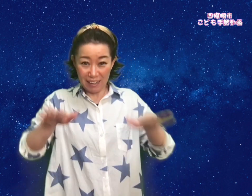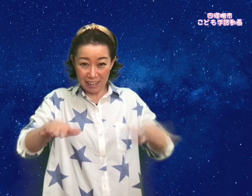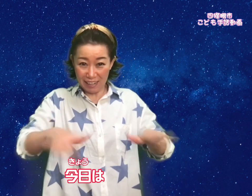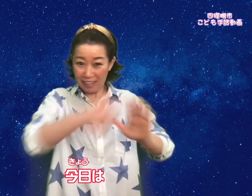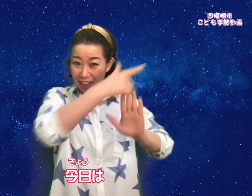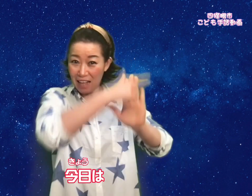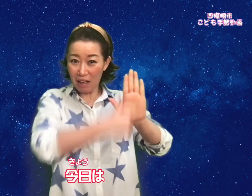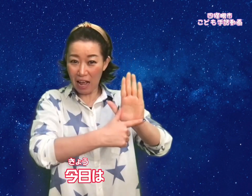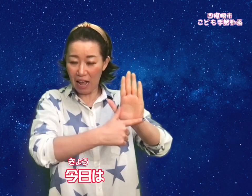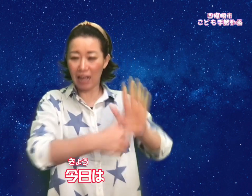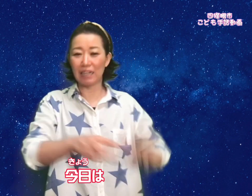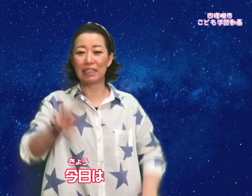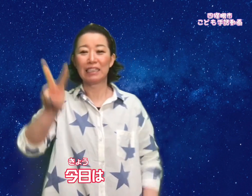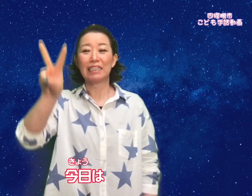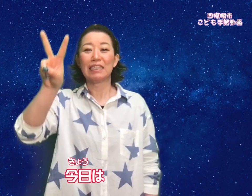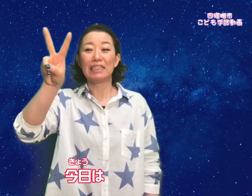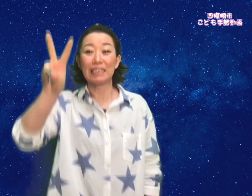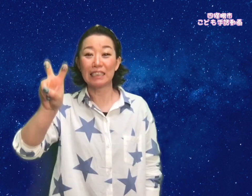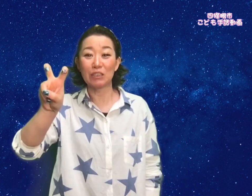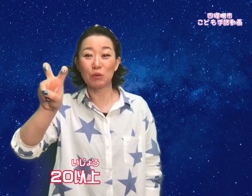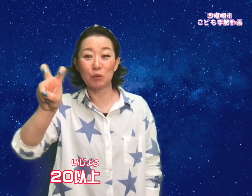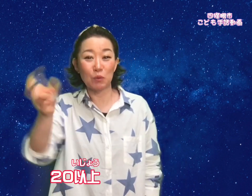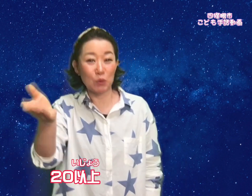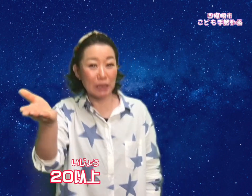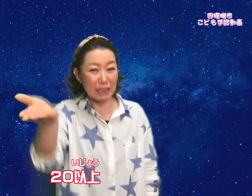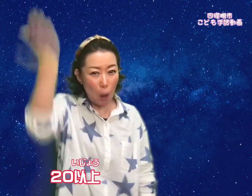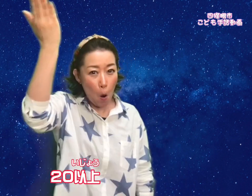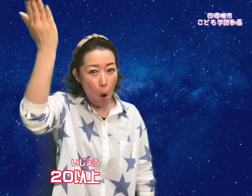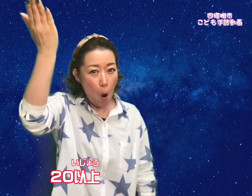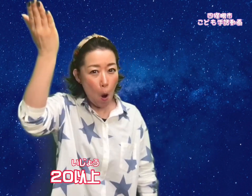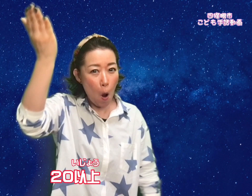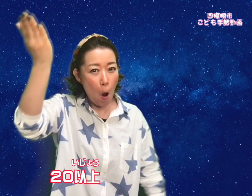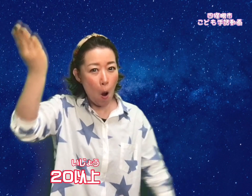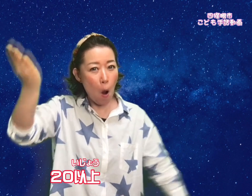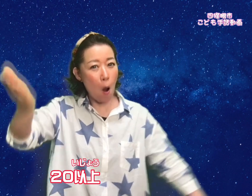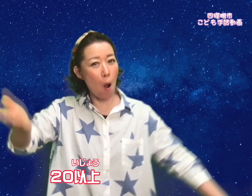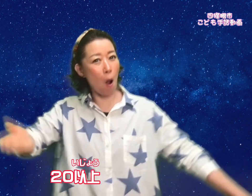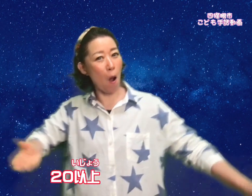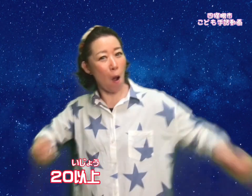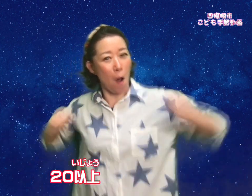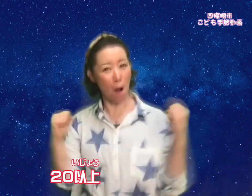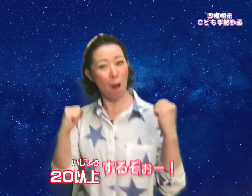今日は20以上するぞ。